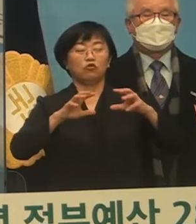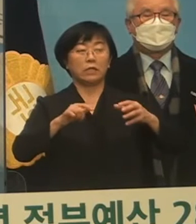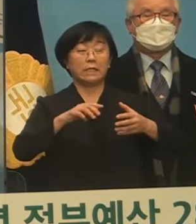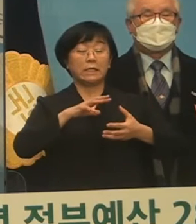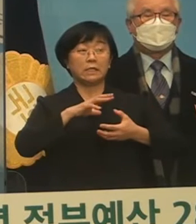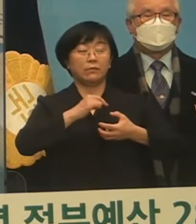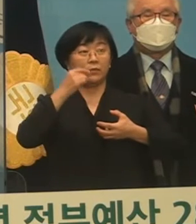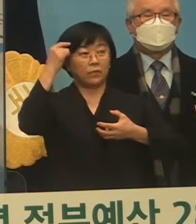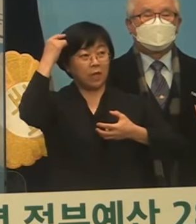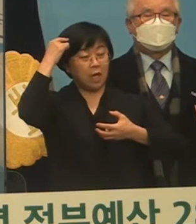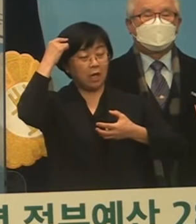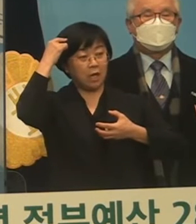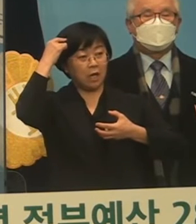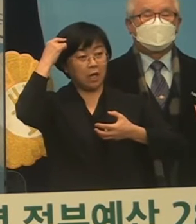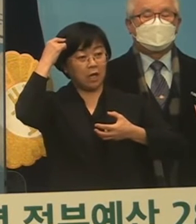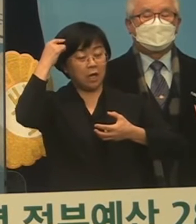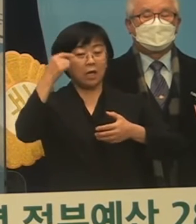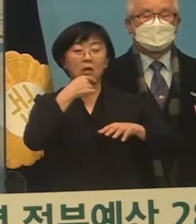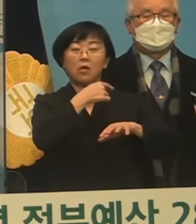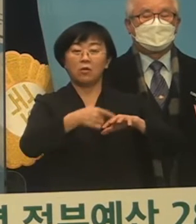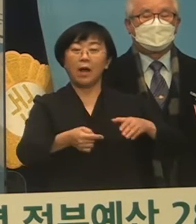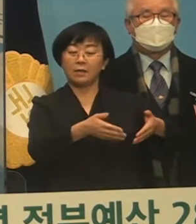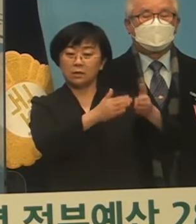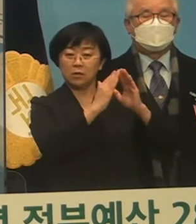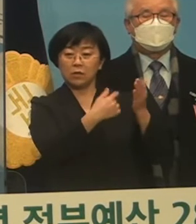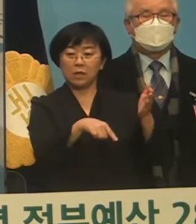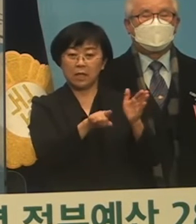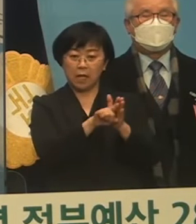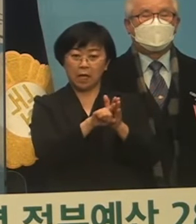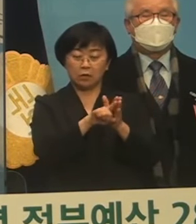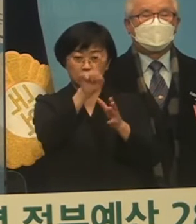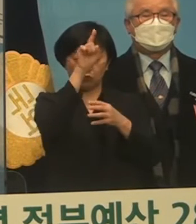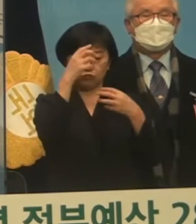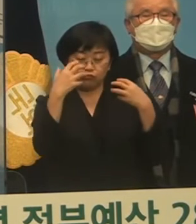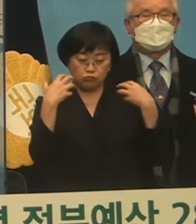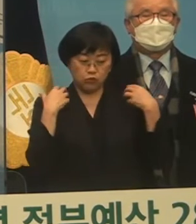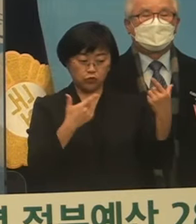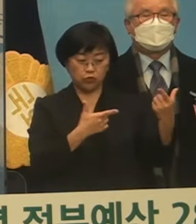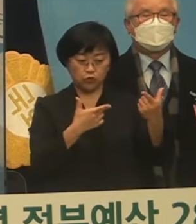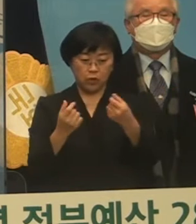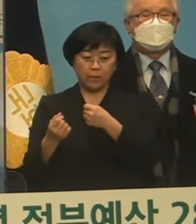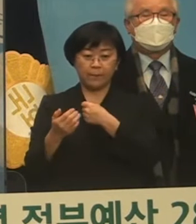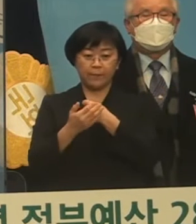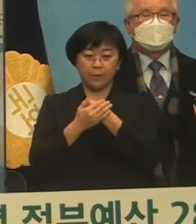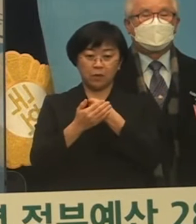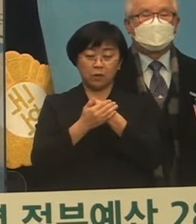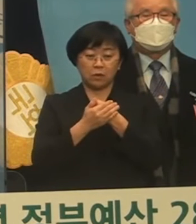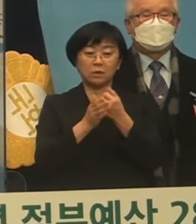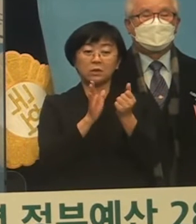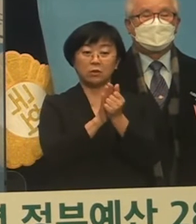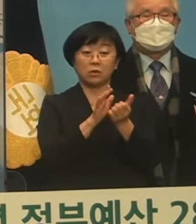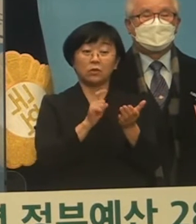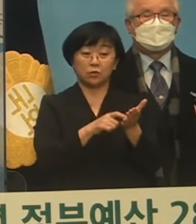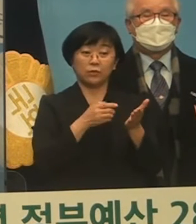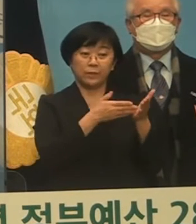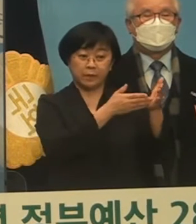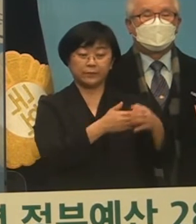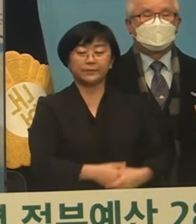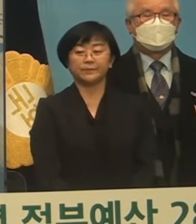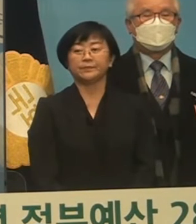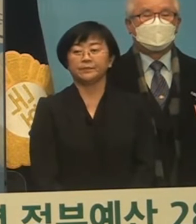국립심내혈관센터 전남 장성 조기 설립을 위한 군 정부 차원의 협력과 지원을 촉구를